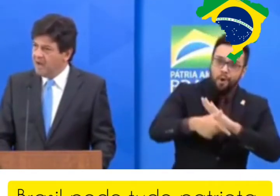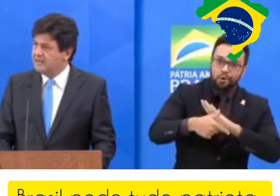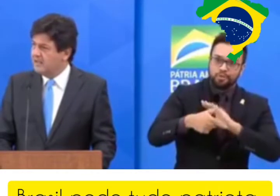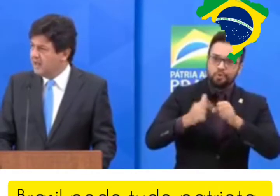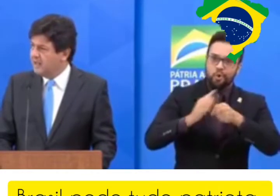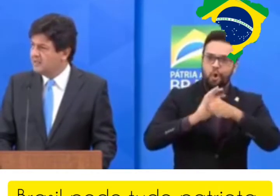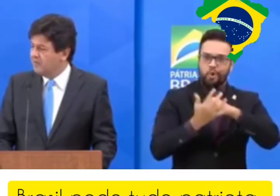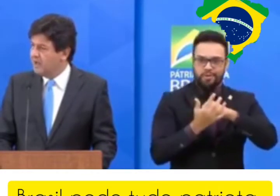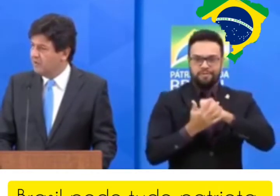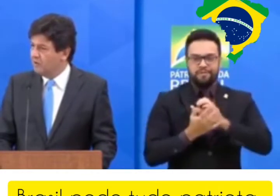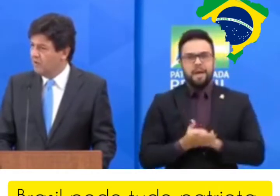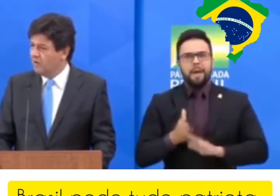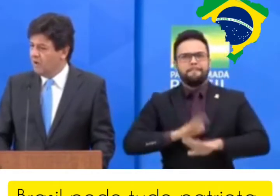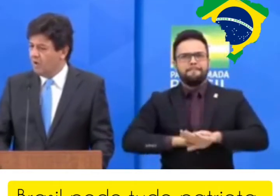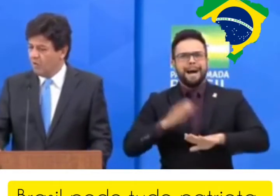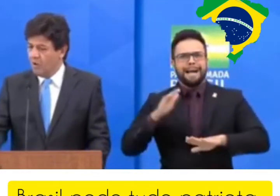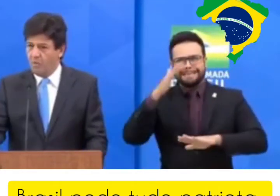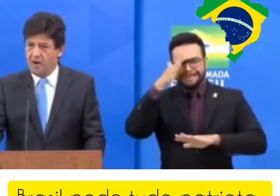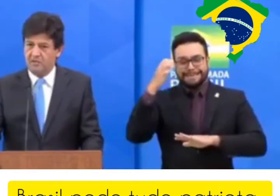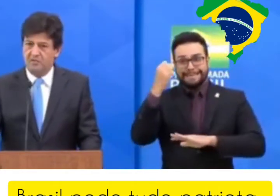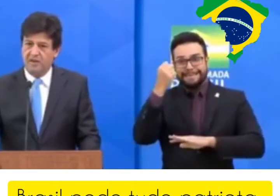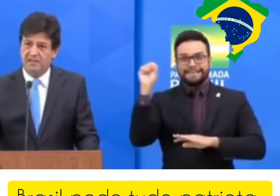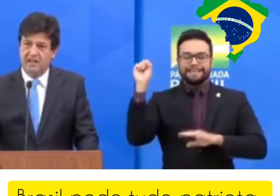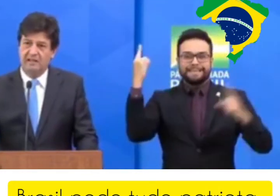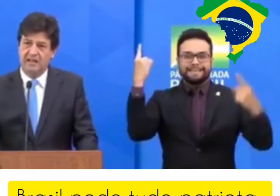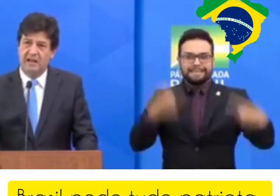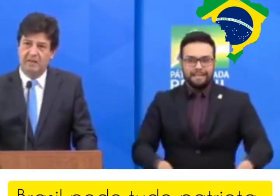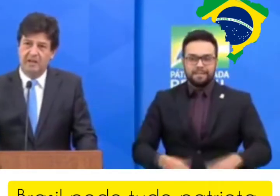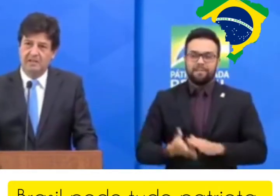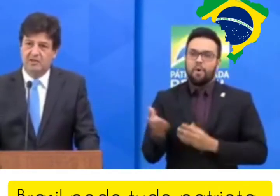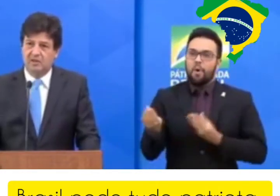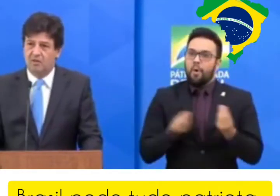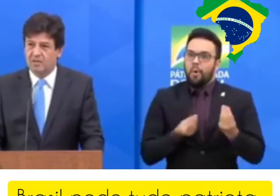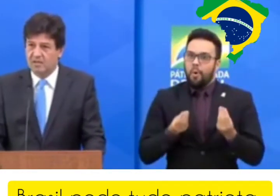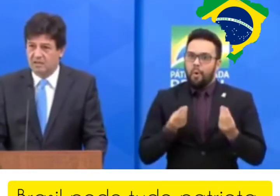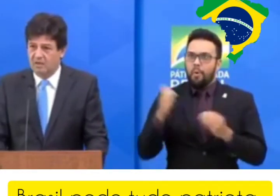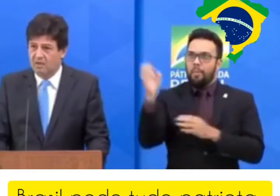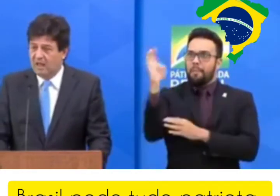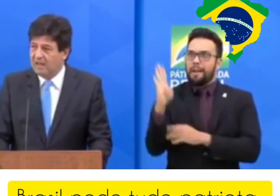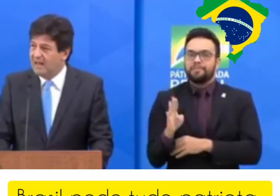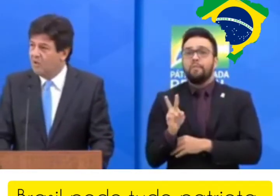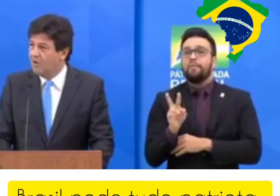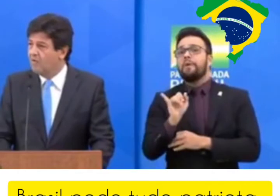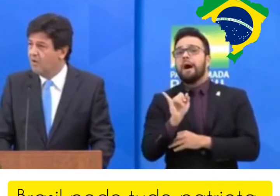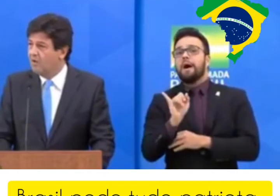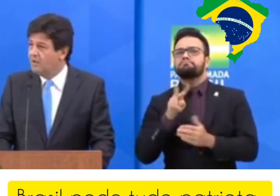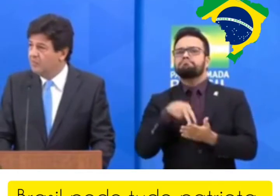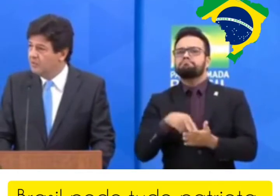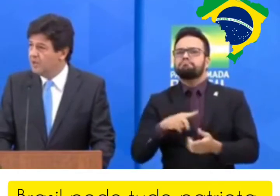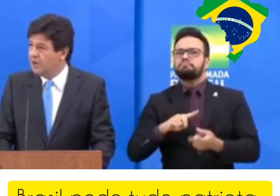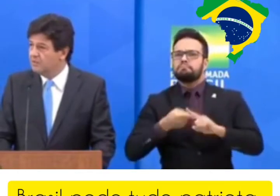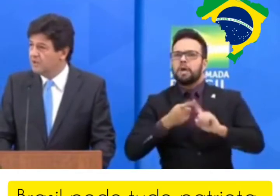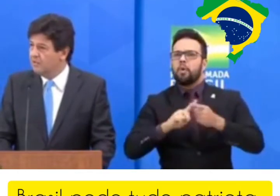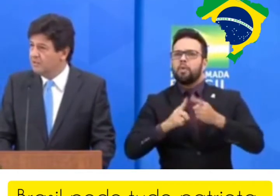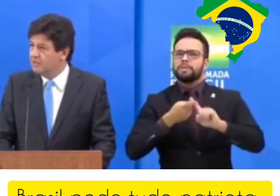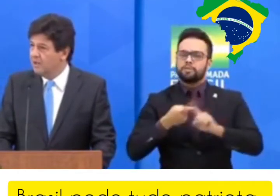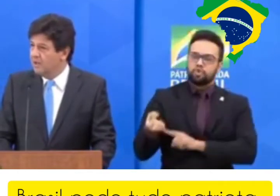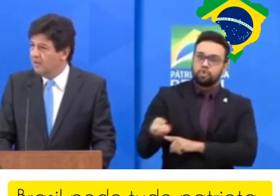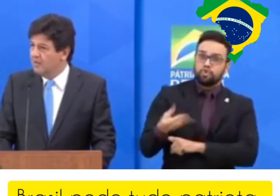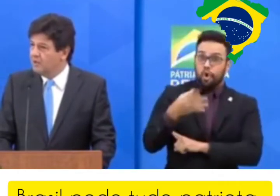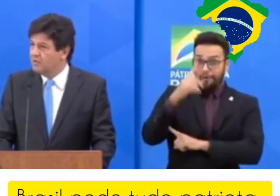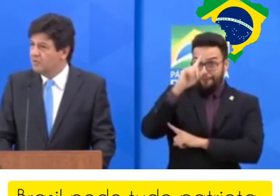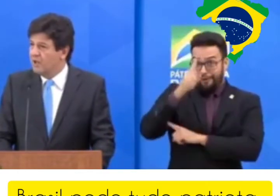que mais será desafiador. Como o Brasil vai sentar na mesa de negociação da nova ordem mundial de